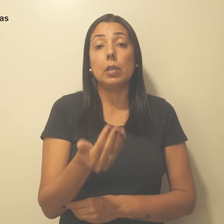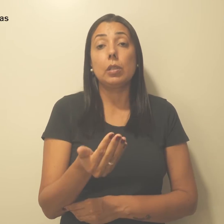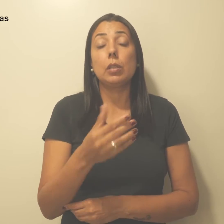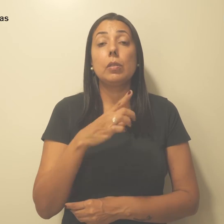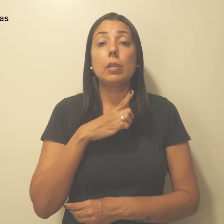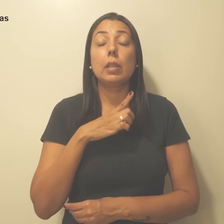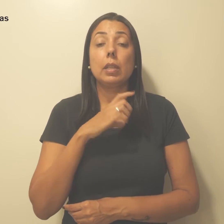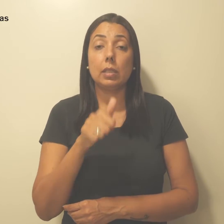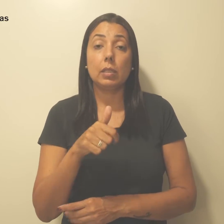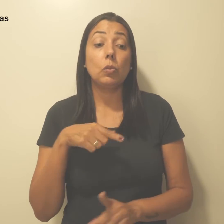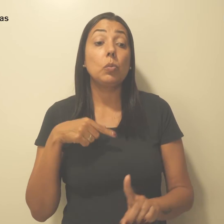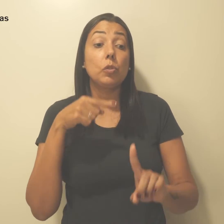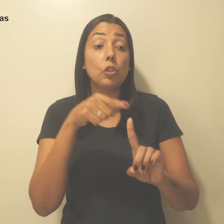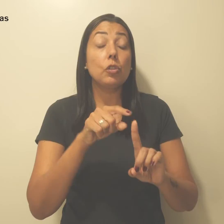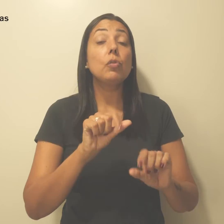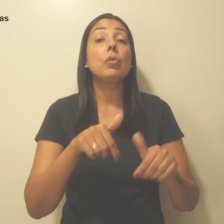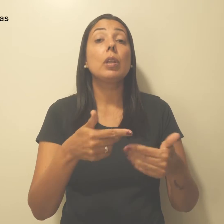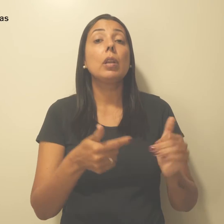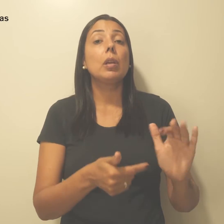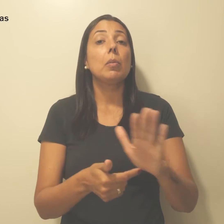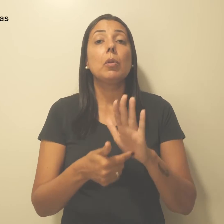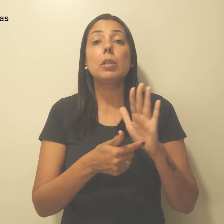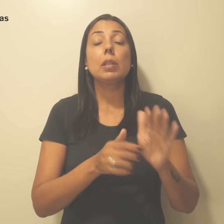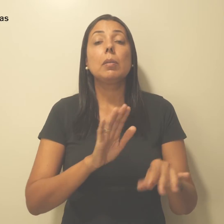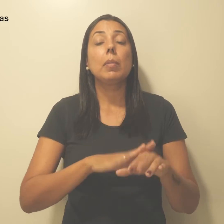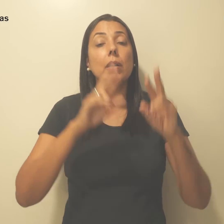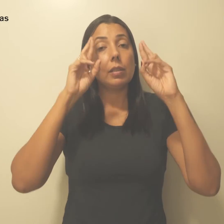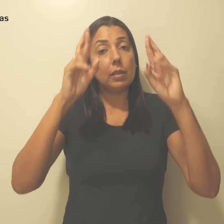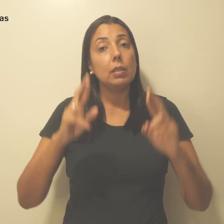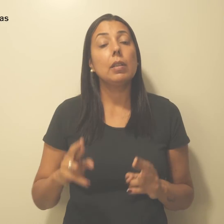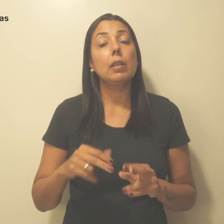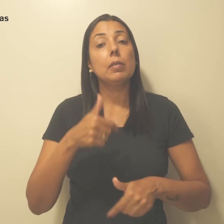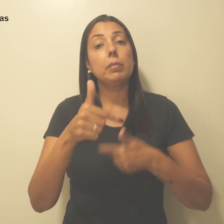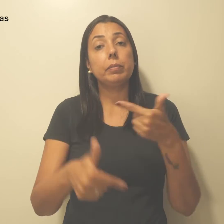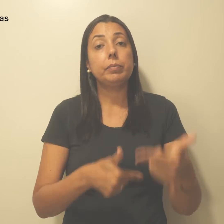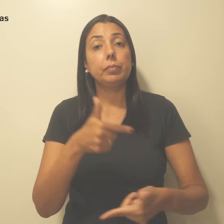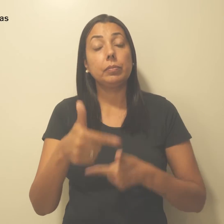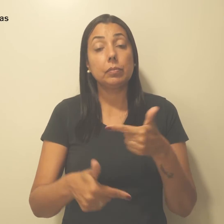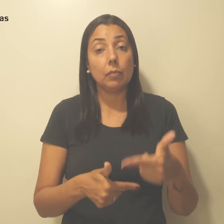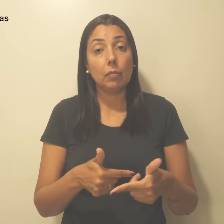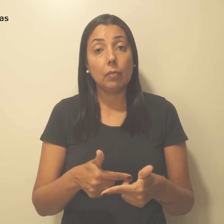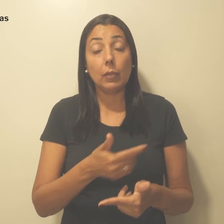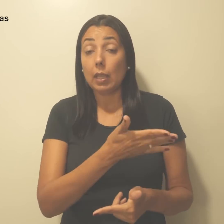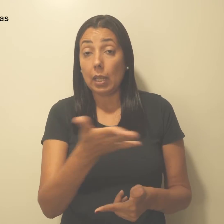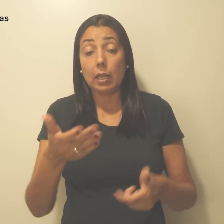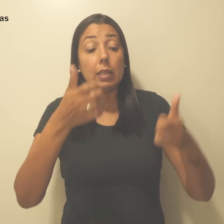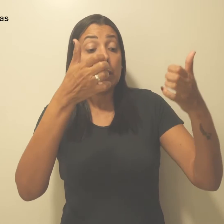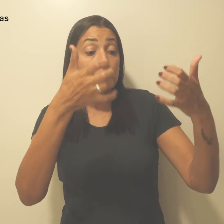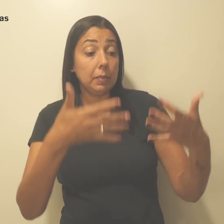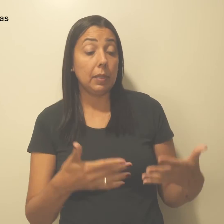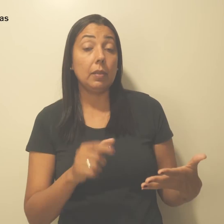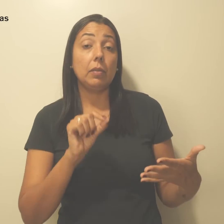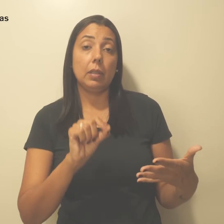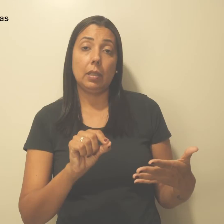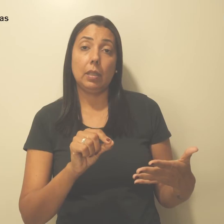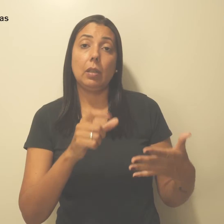como objetivo trazer mais dignidade para o trabalhador. Ele explica que, com o aumento da